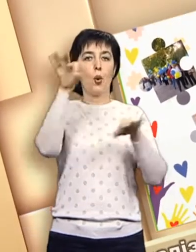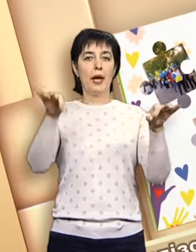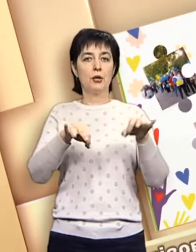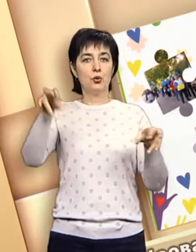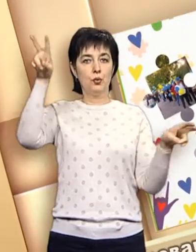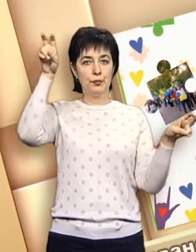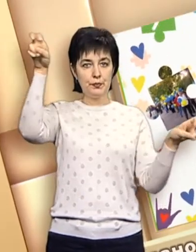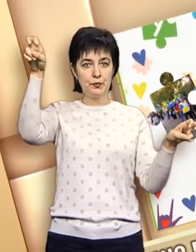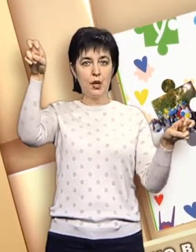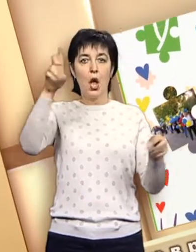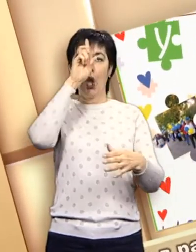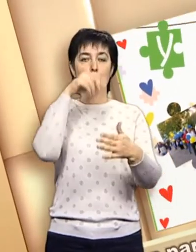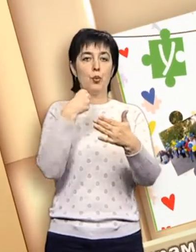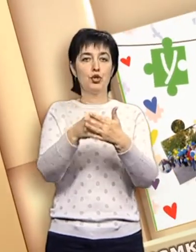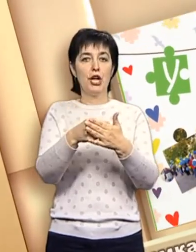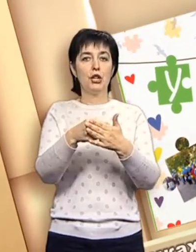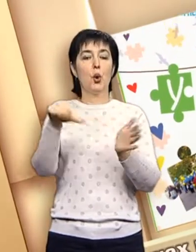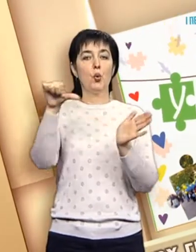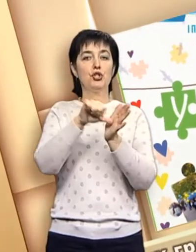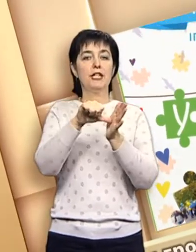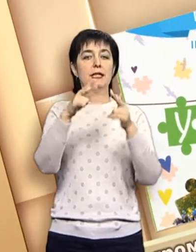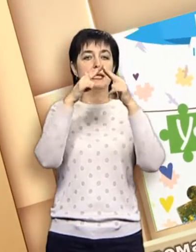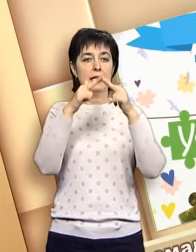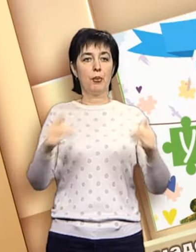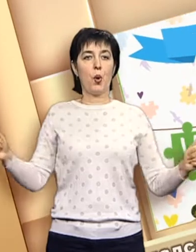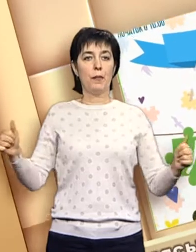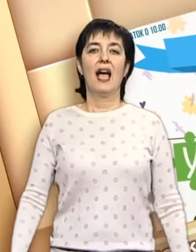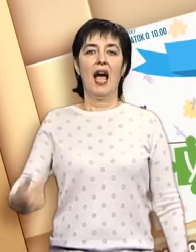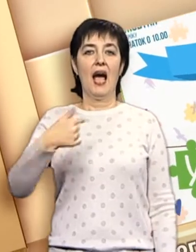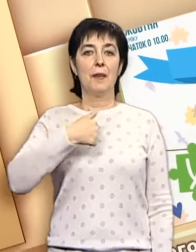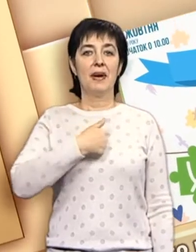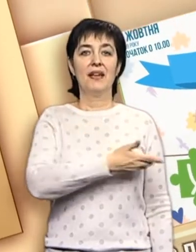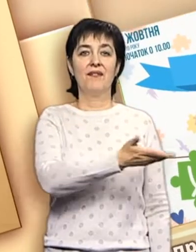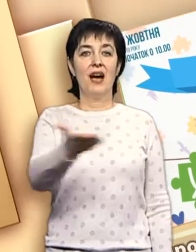Дніпро». Ми вас любимо!